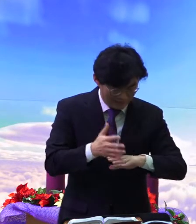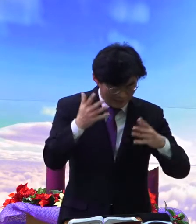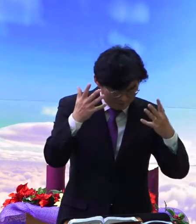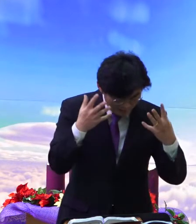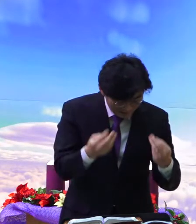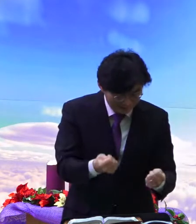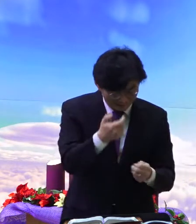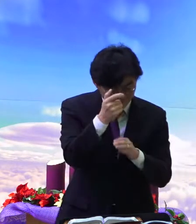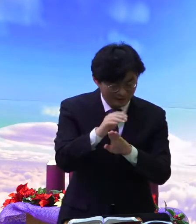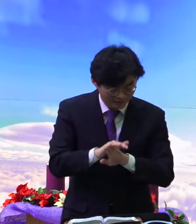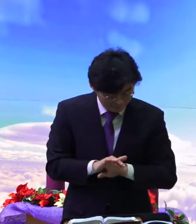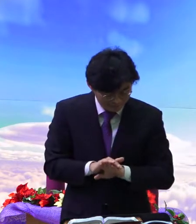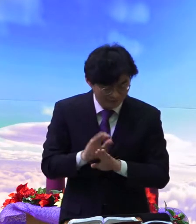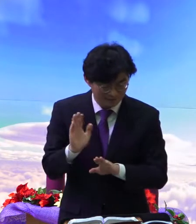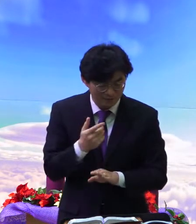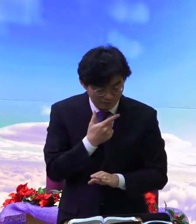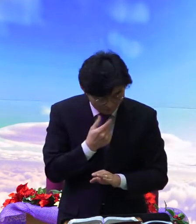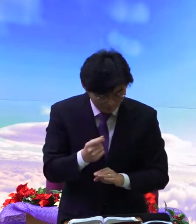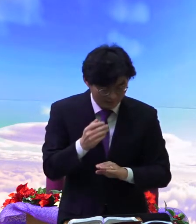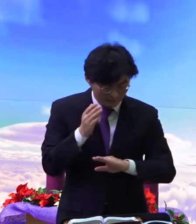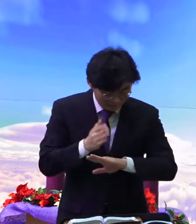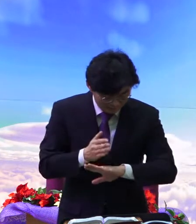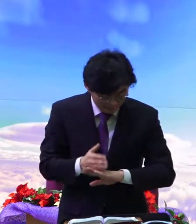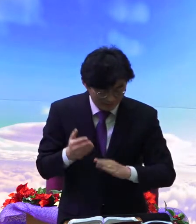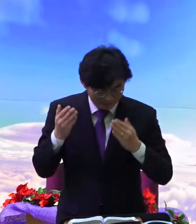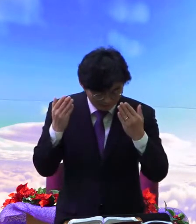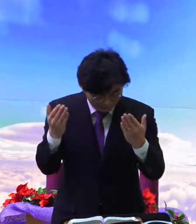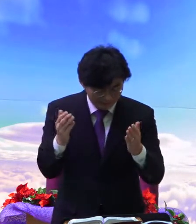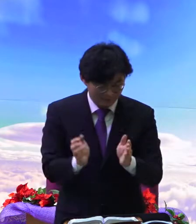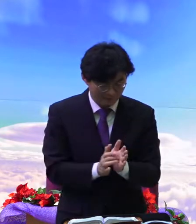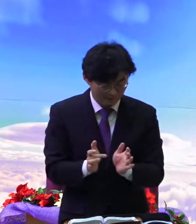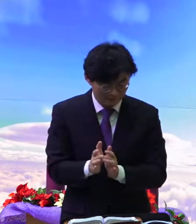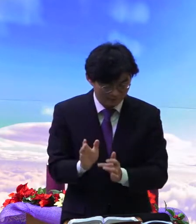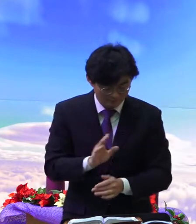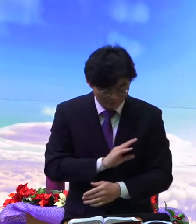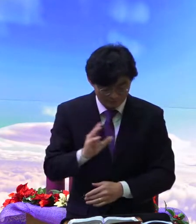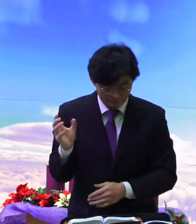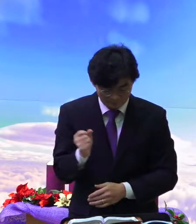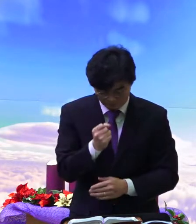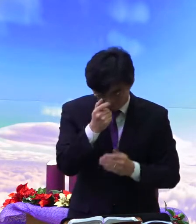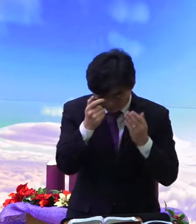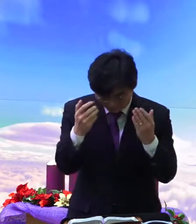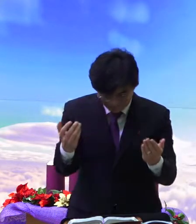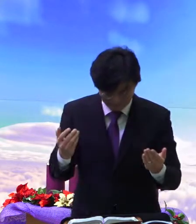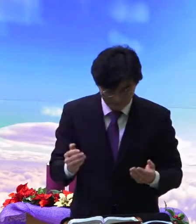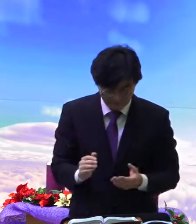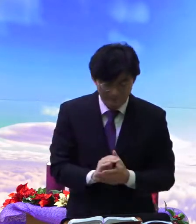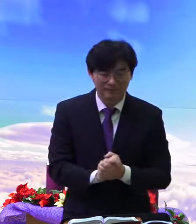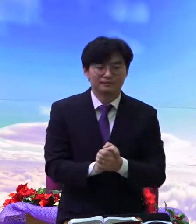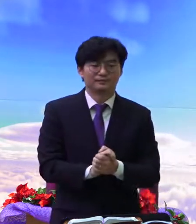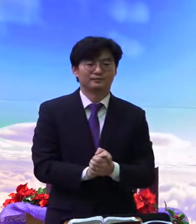예배가 되게 하여 주옵소서. 감사드렸고 예수님 이름으로 기도드립니다.